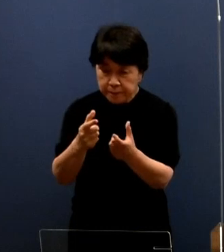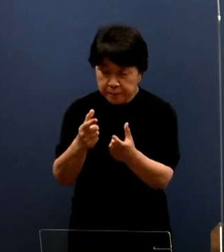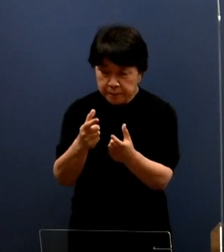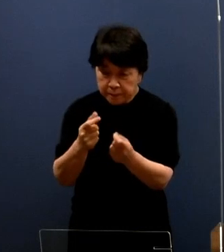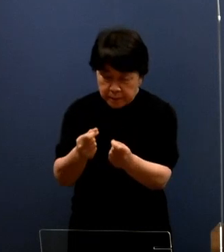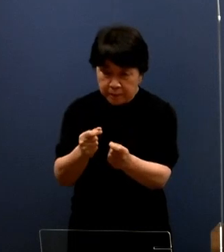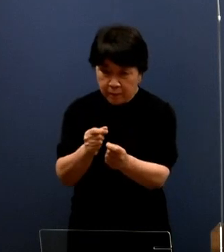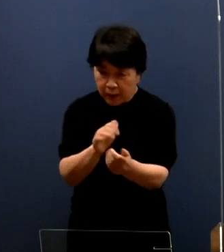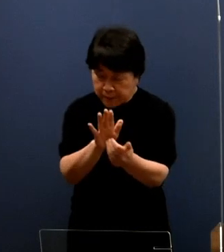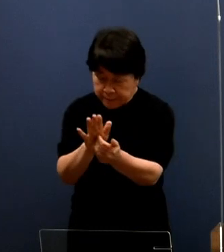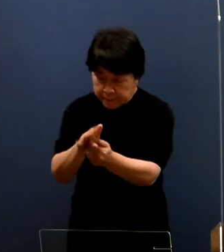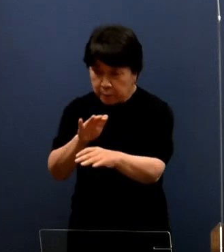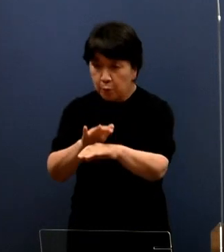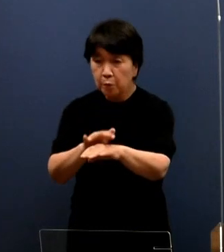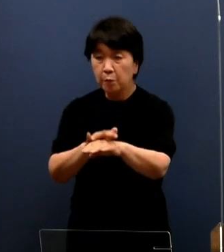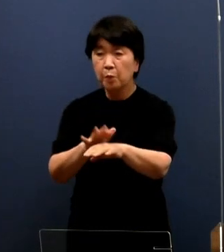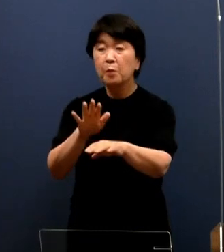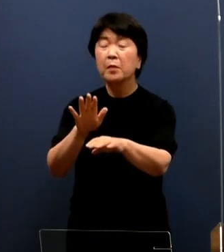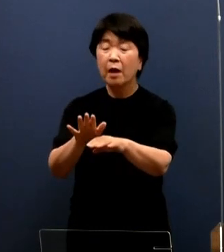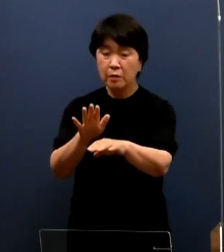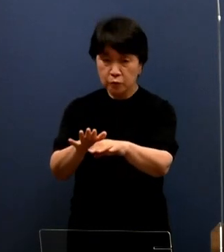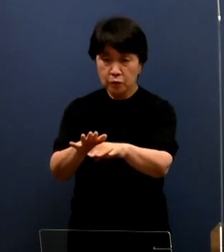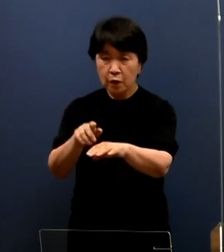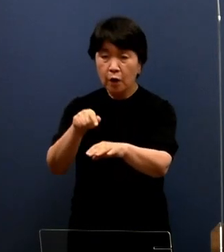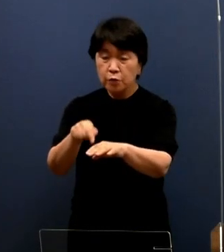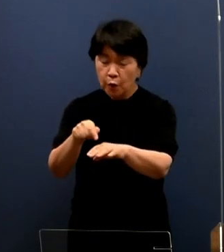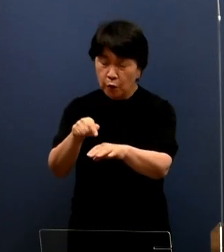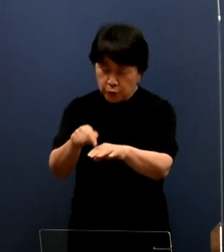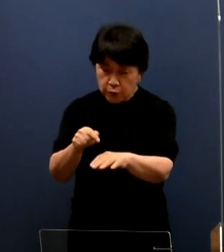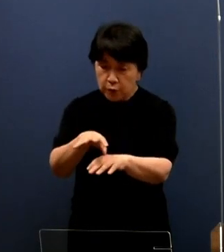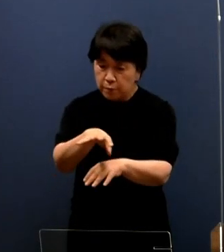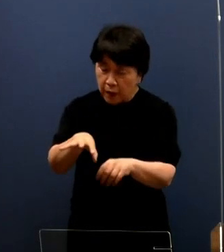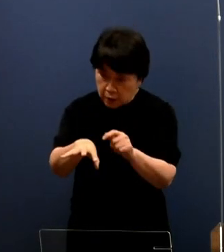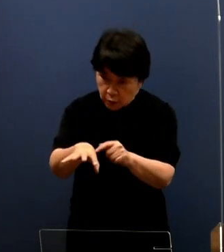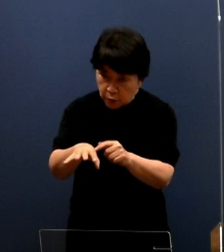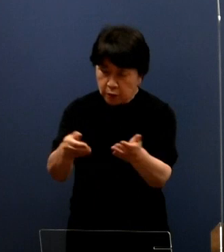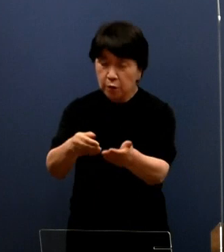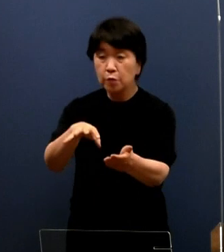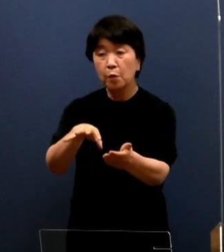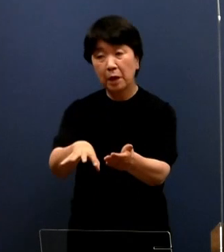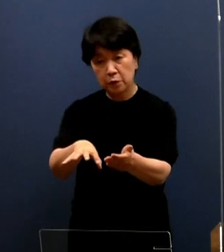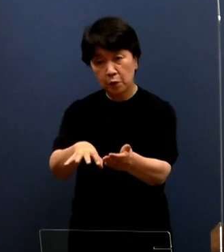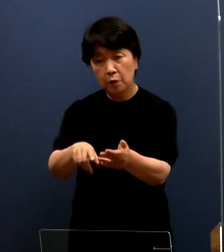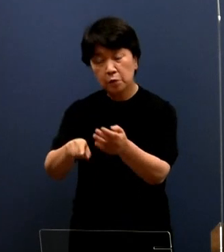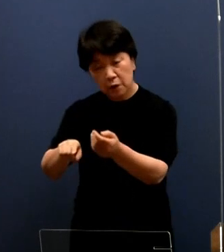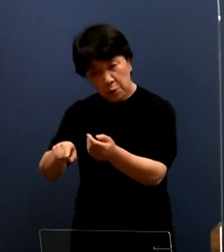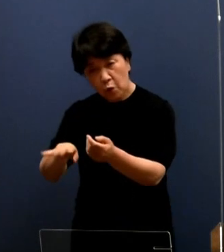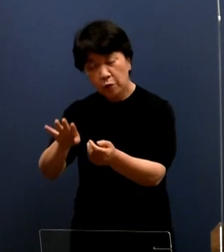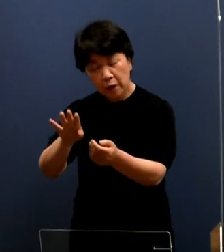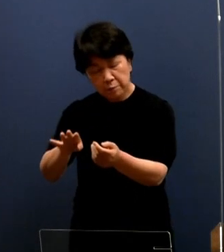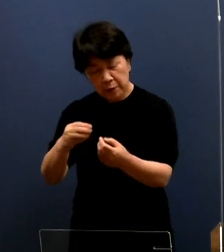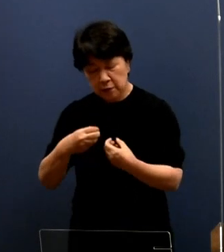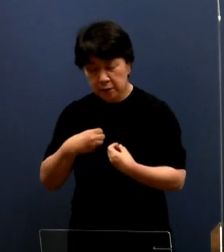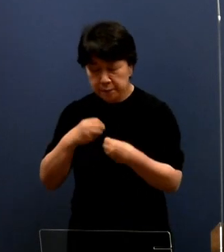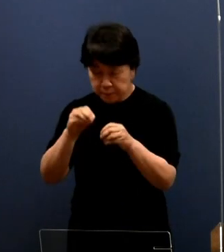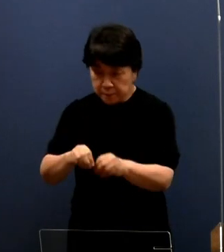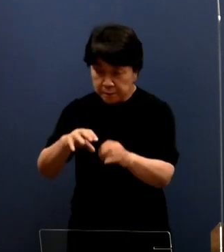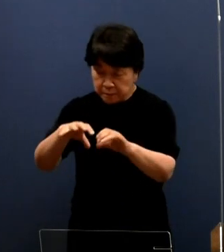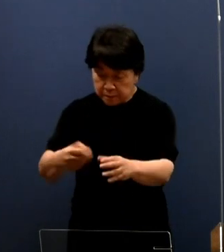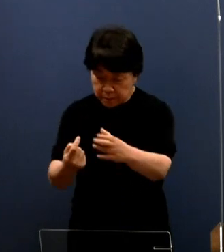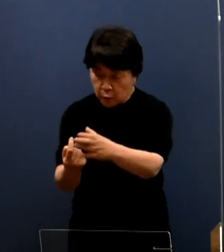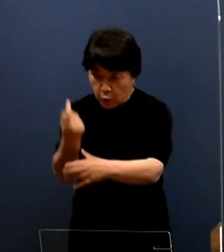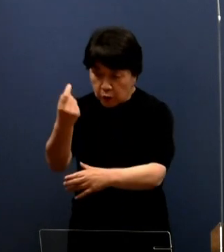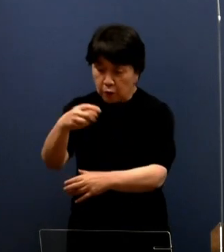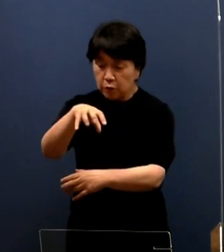事業所だって、その感染なんか広げたくないから、対策をやっているところでもやっぱり、クラスター起きてます、事業所で。